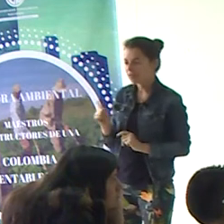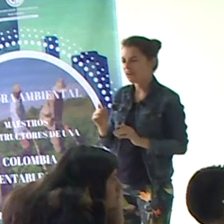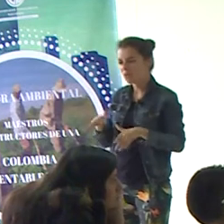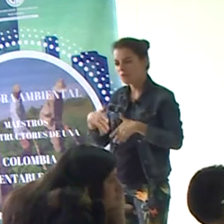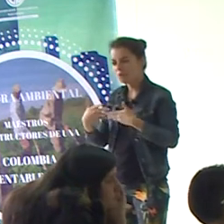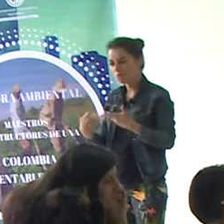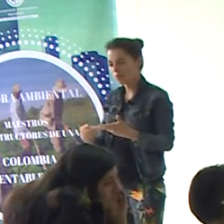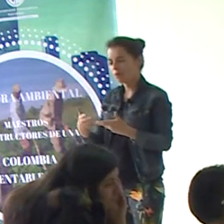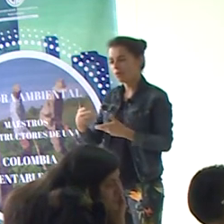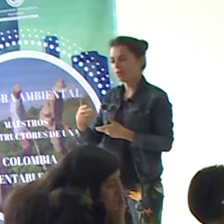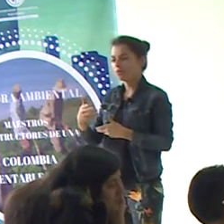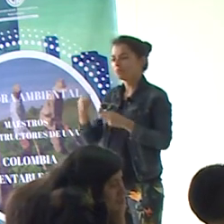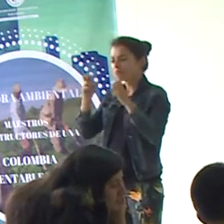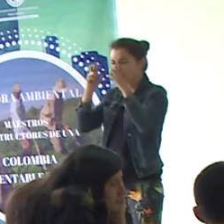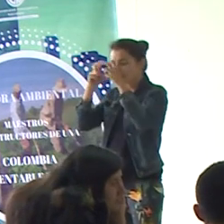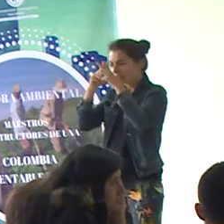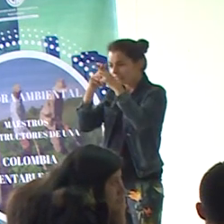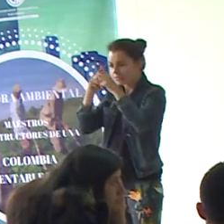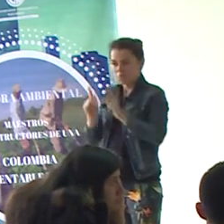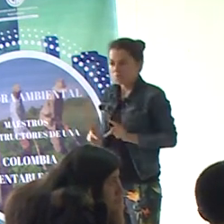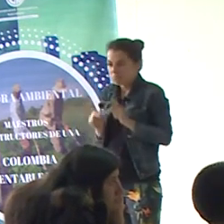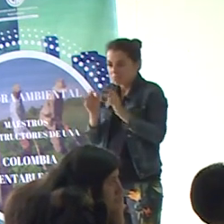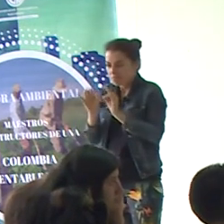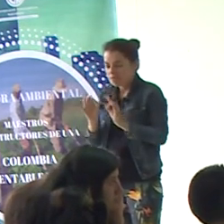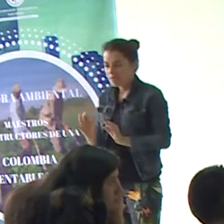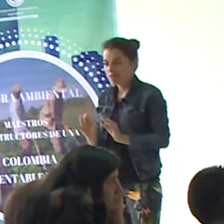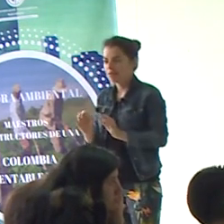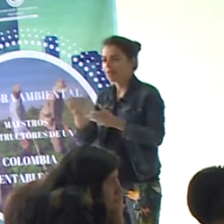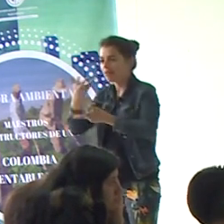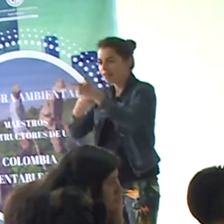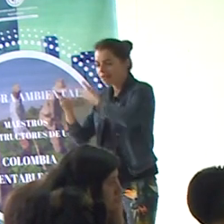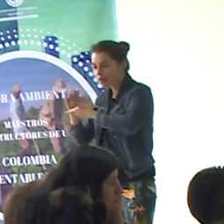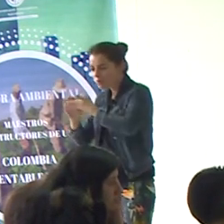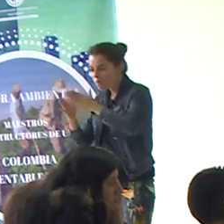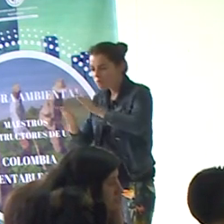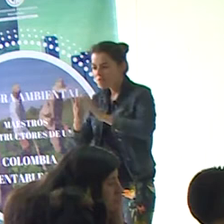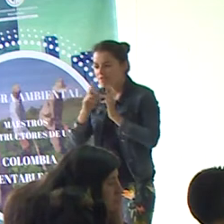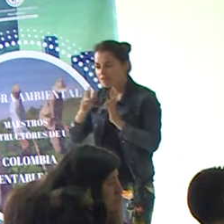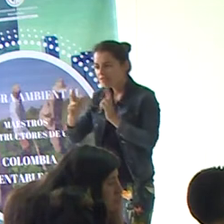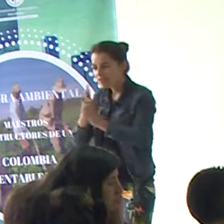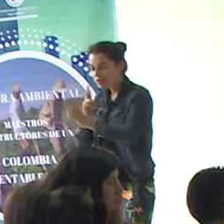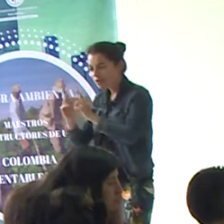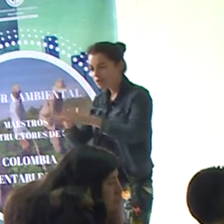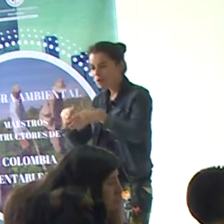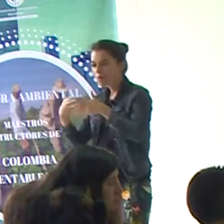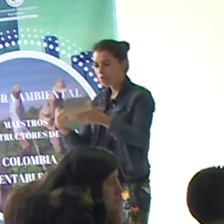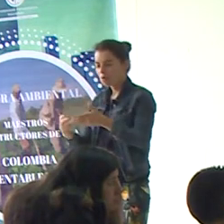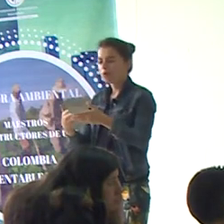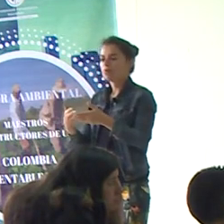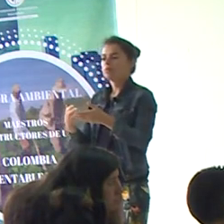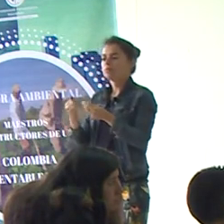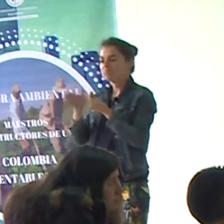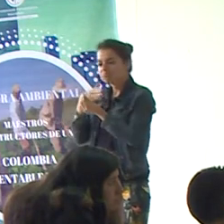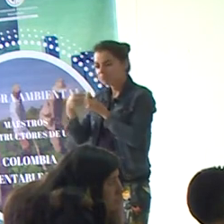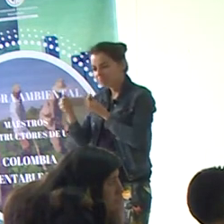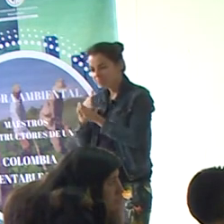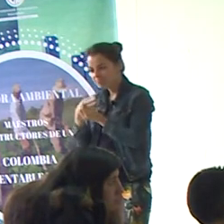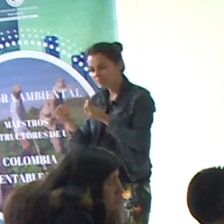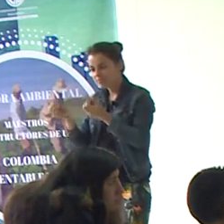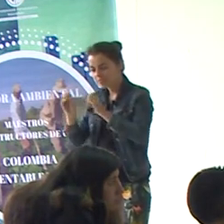personas que están en una comunidad toda la infraestructura toda la parte arqueológica toda la parte arquitectónica